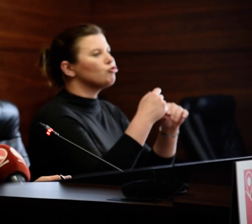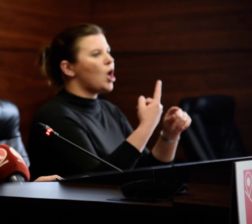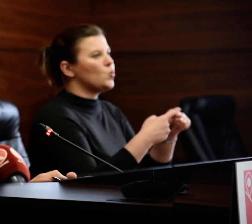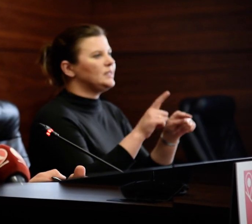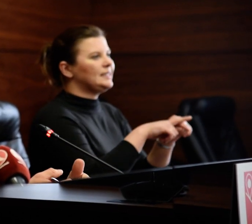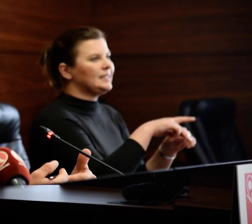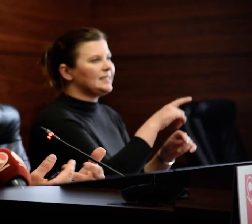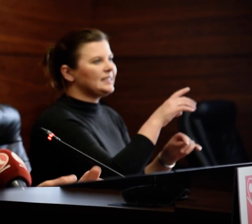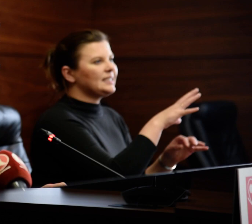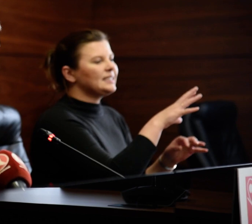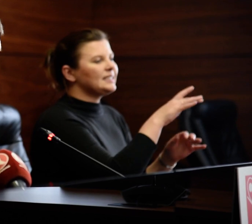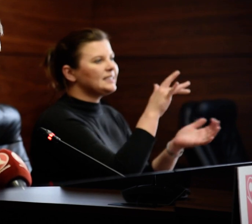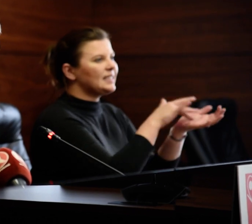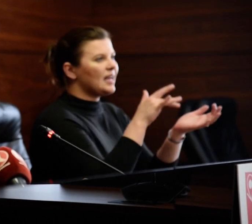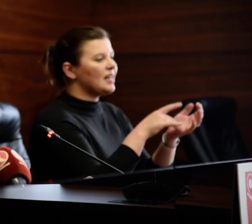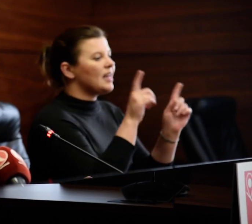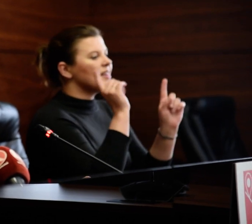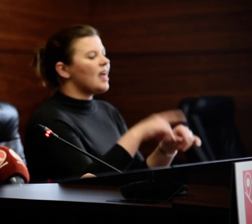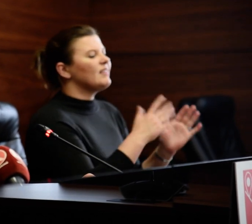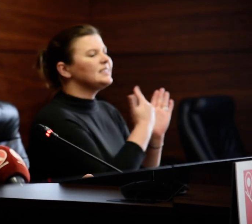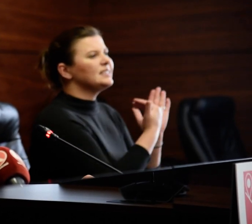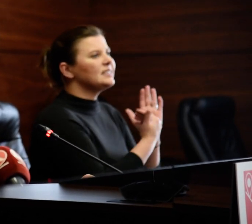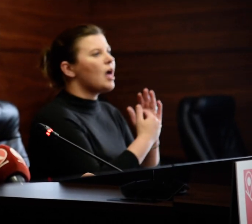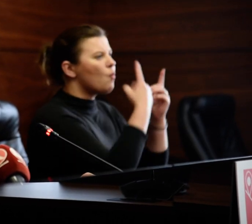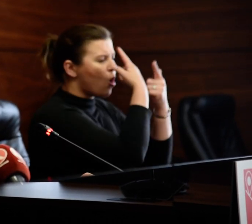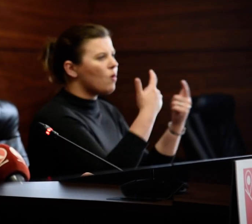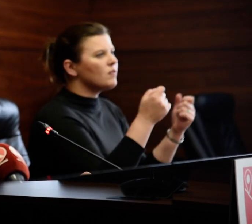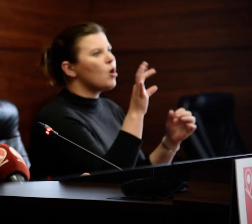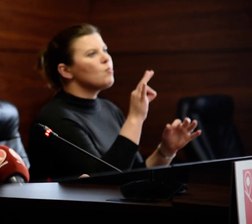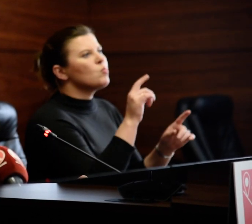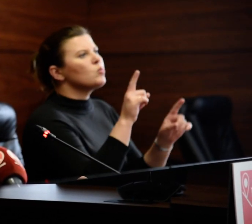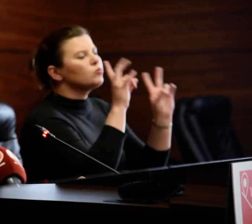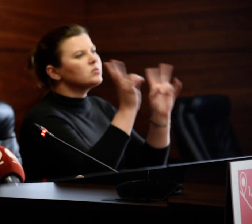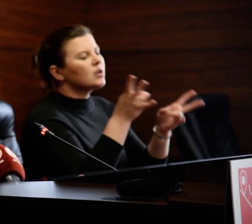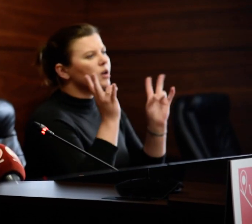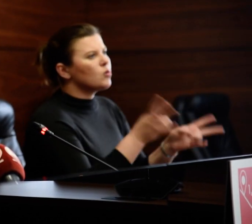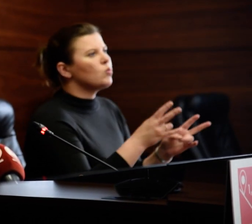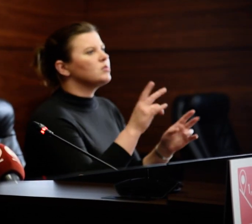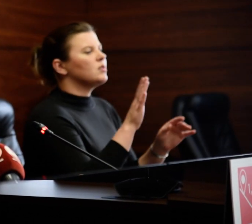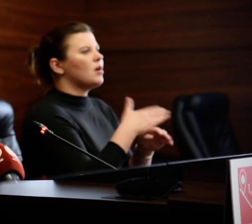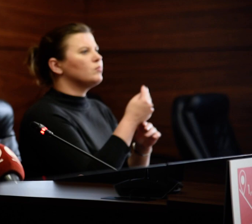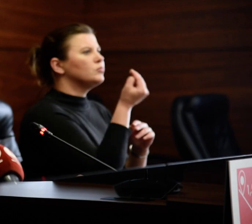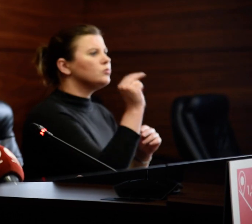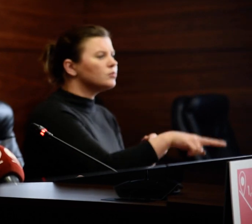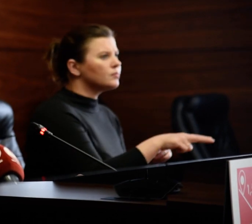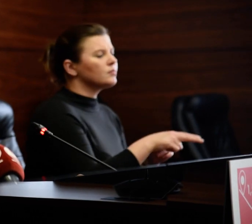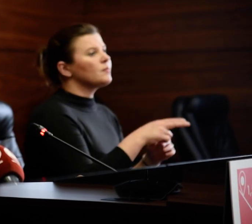Навіть системи місцевого оповіщення населення про загрозу або виникнення надзвичайних ситуацій,